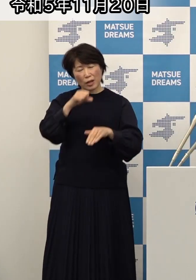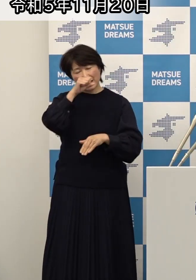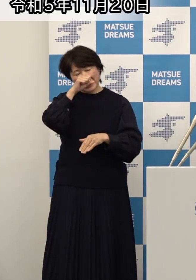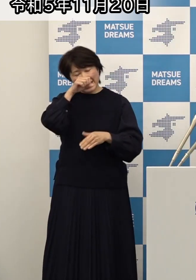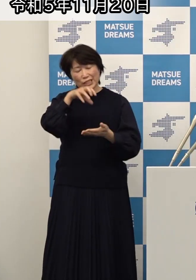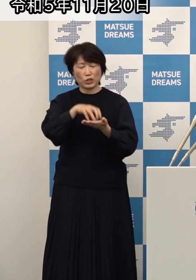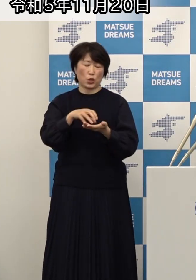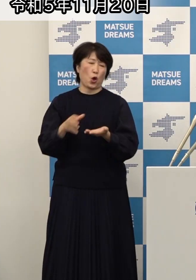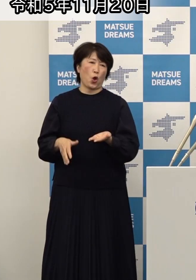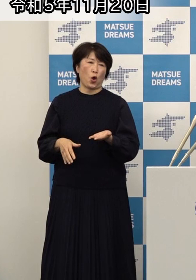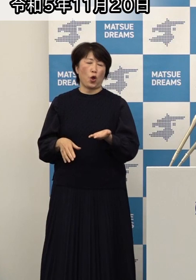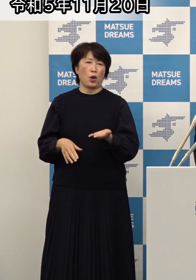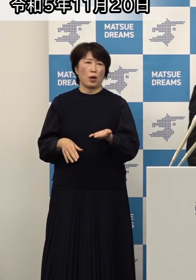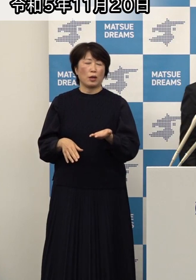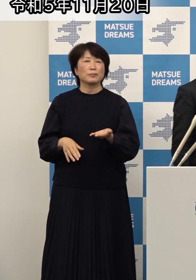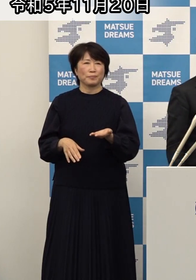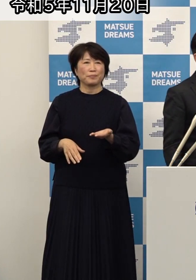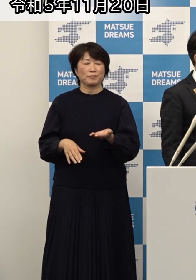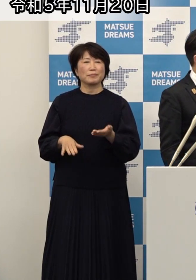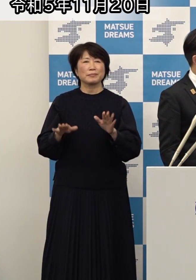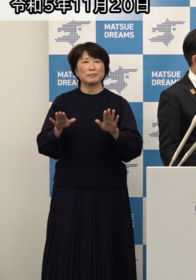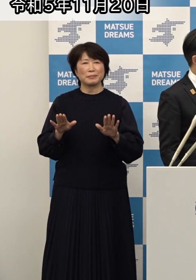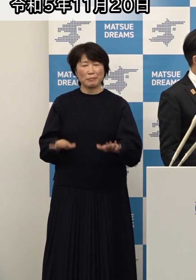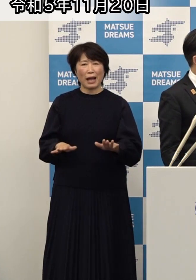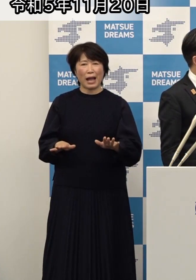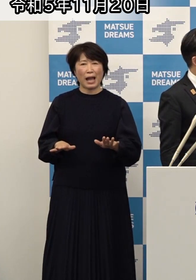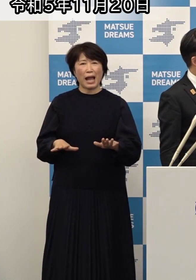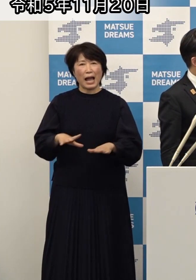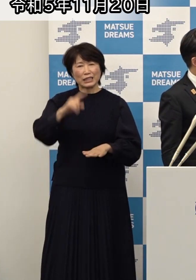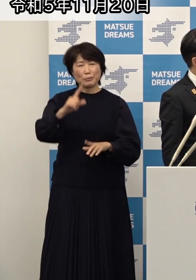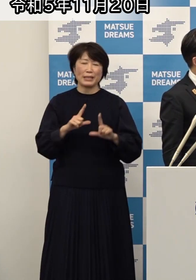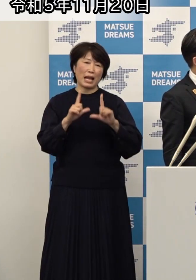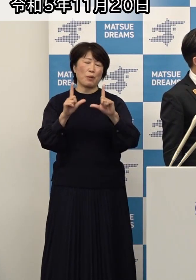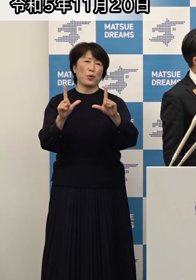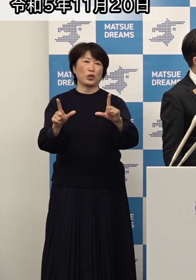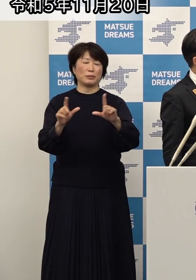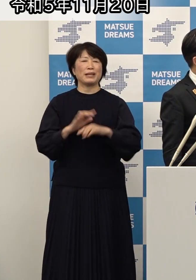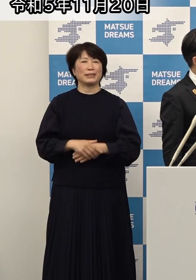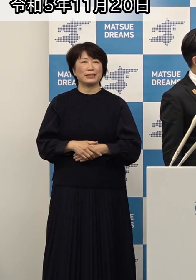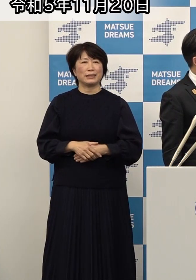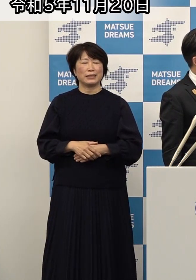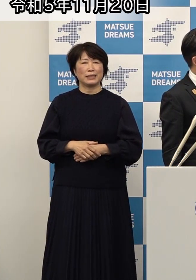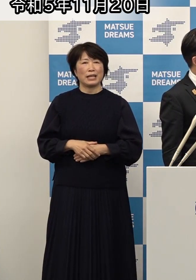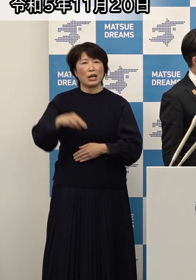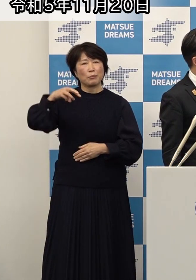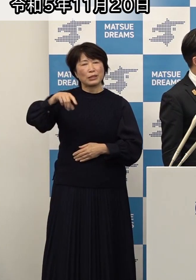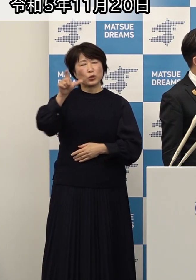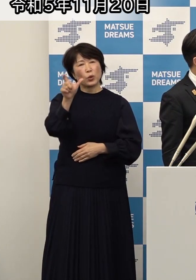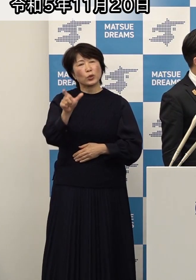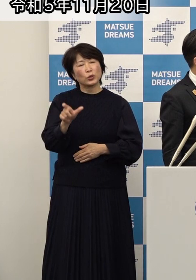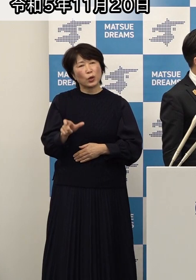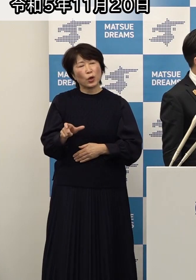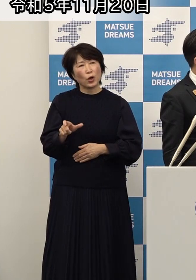にすで、に決まっておりまして、今初お披露目でございますが、マスコットキャラクターは